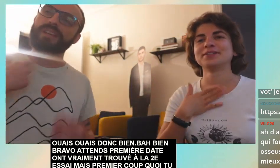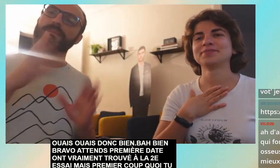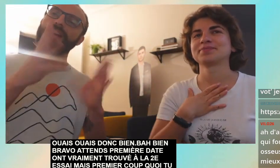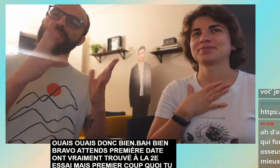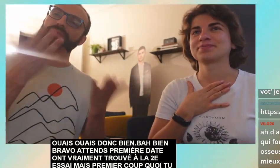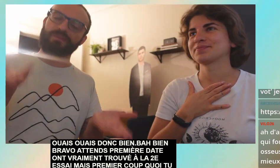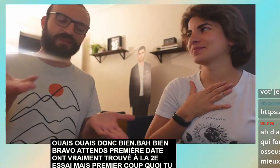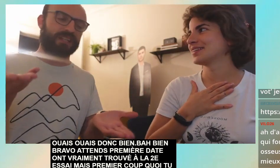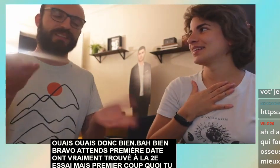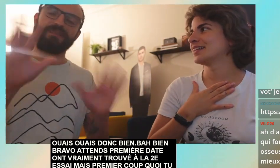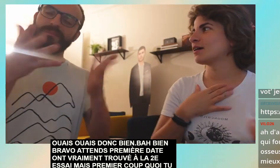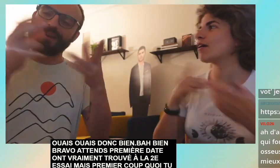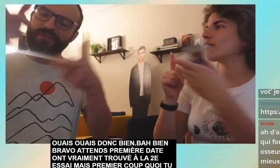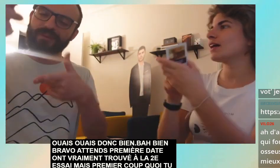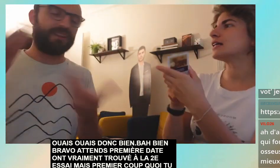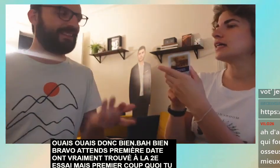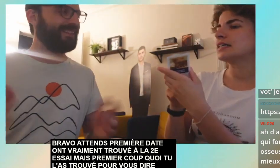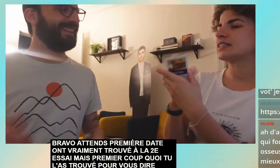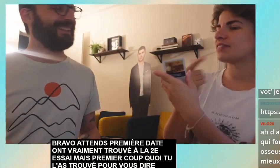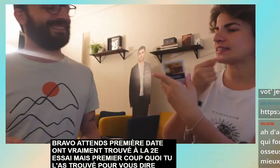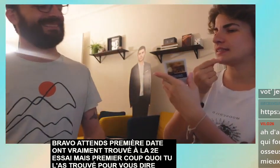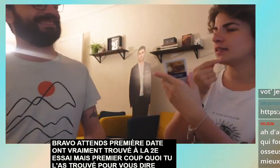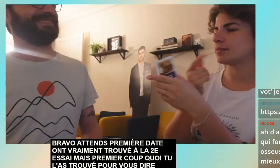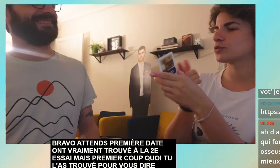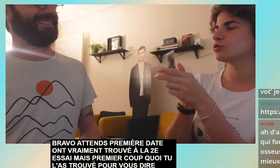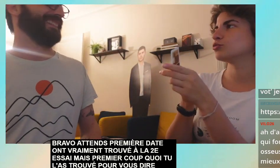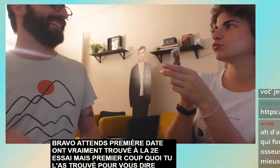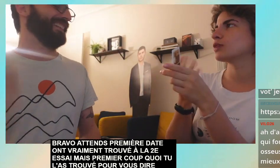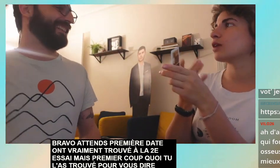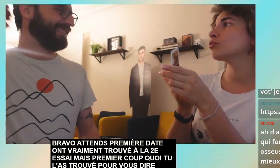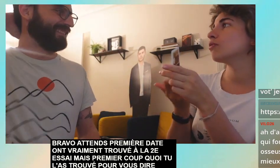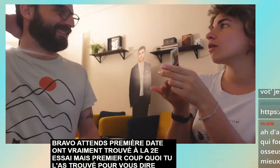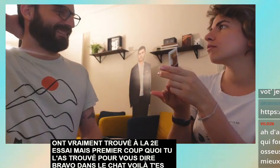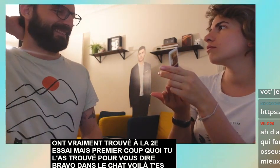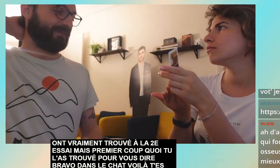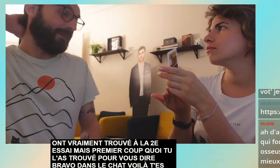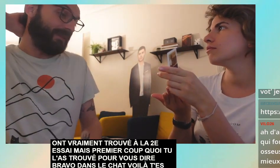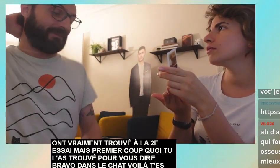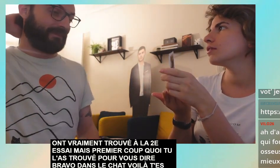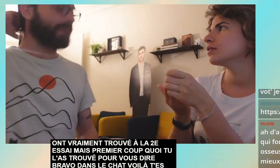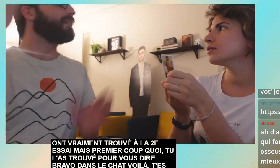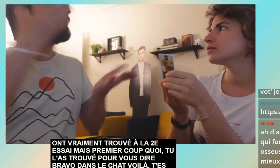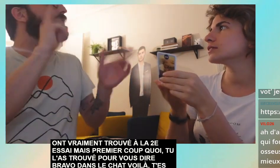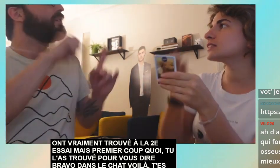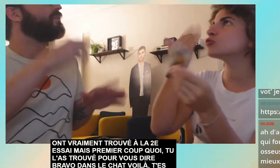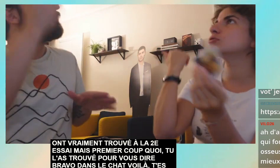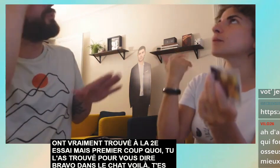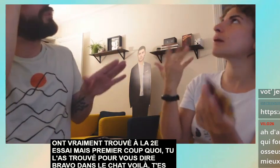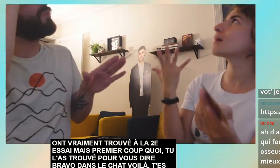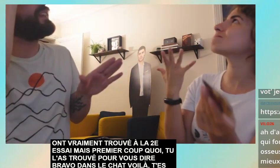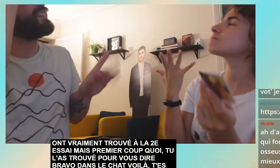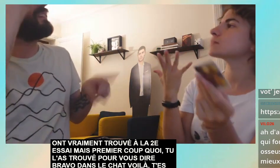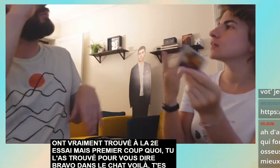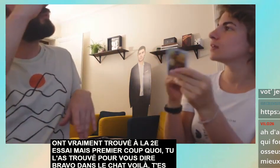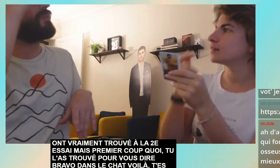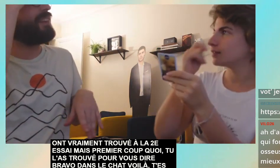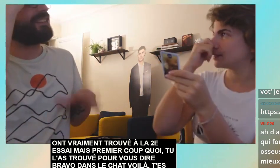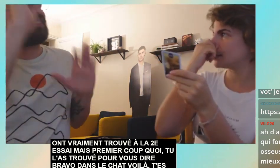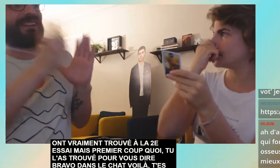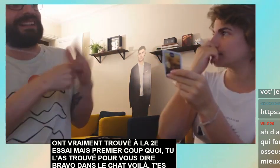dire bravo dans le chat. Bravo là. C'est facile parce que tu calcules. Oui, oui. Ah, mais Tu sais pas. faut connaître genre la date